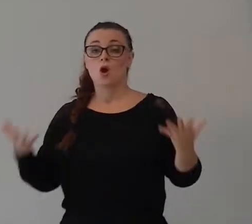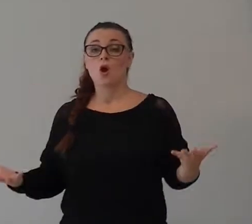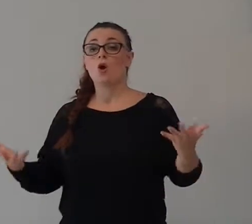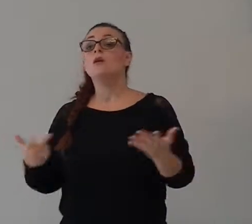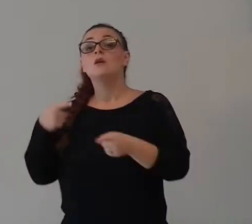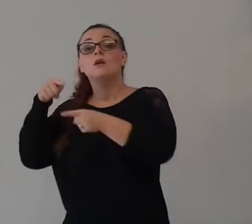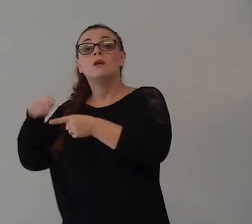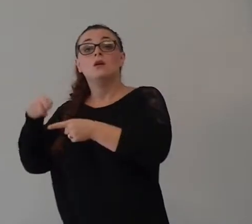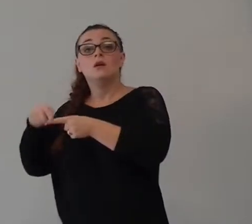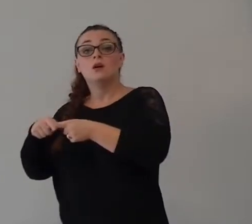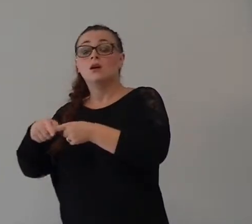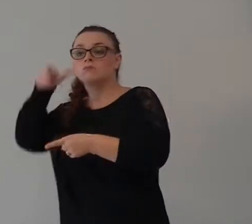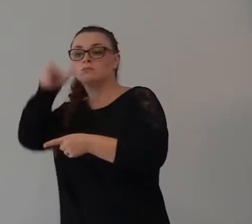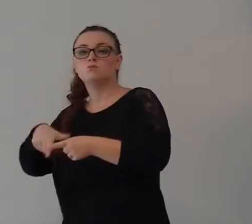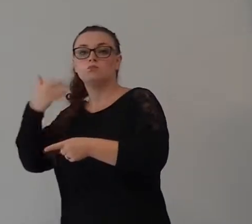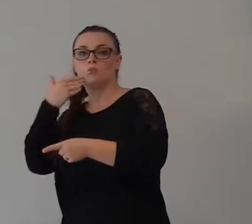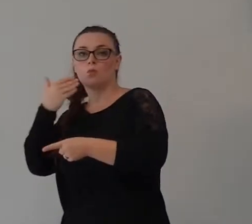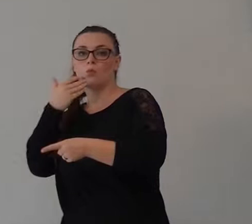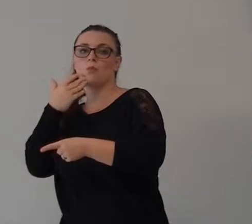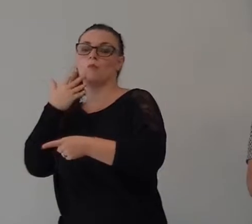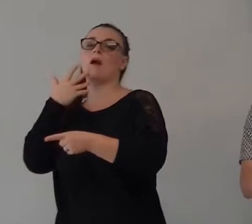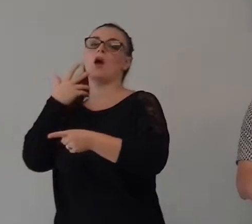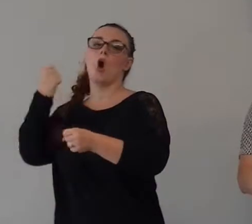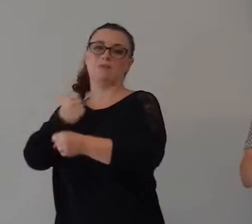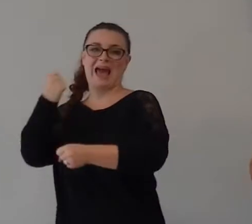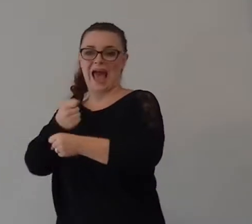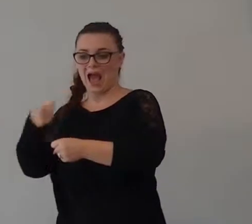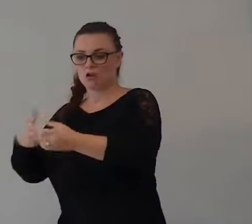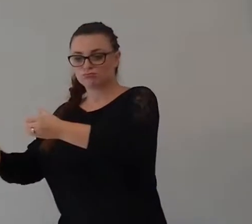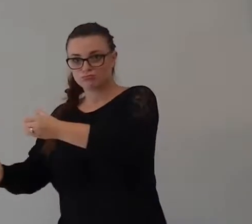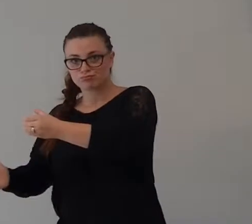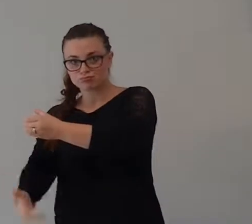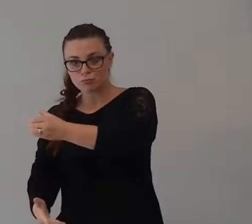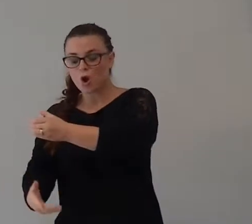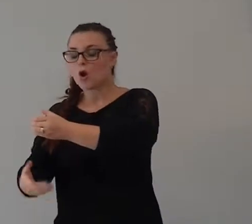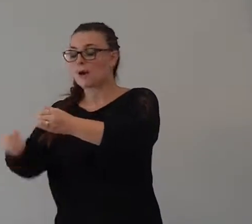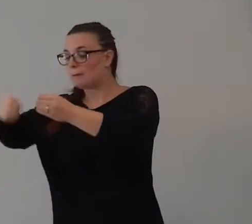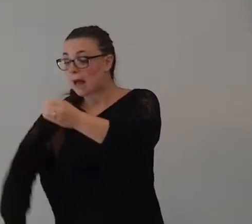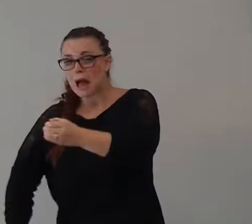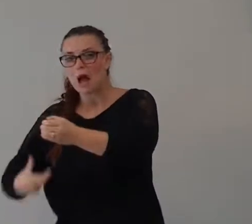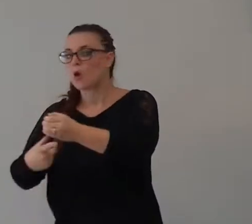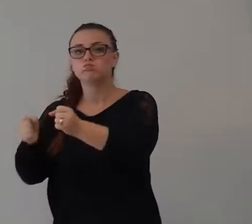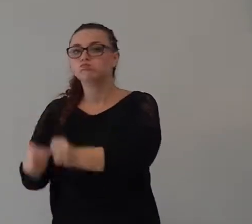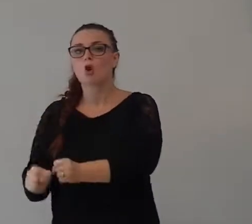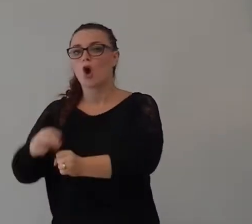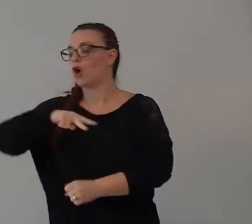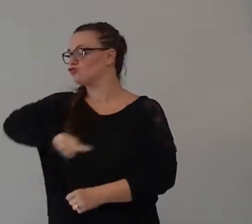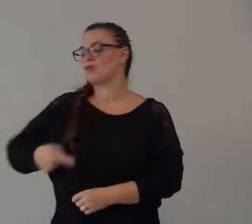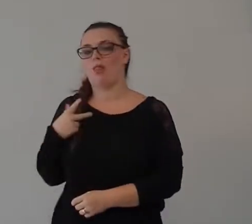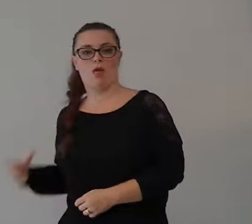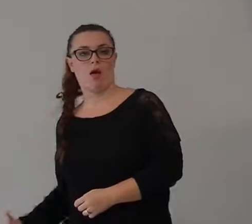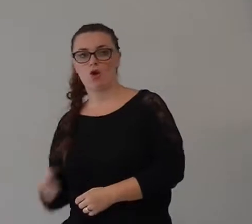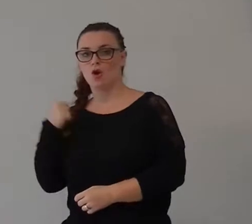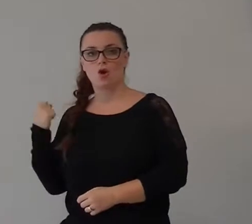perché quella apparteneva a nel momento che avevi mietuto, quello era quanto si aspettava, il